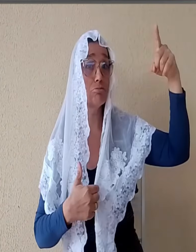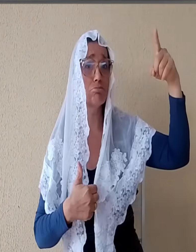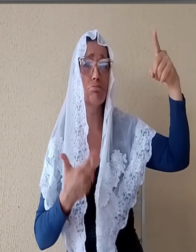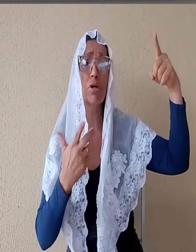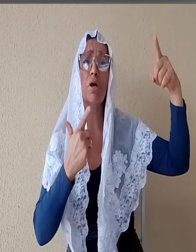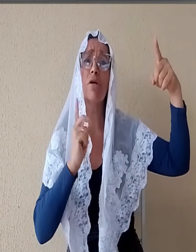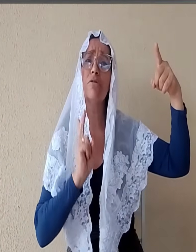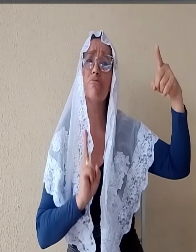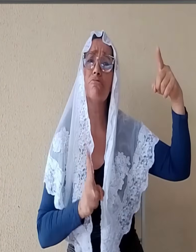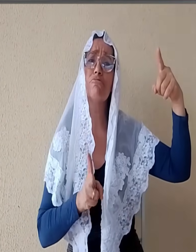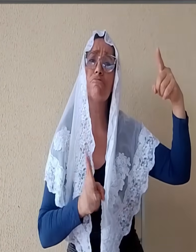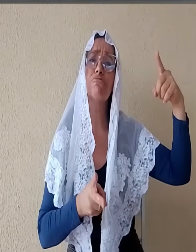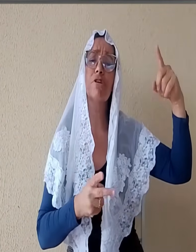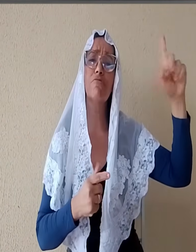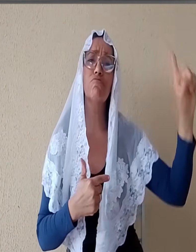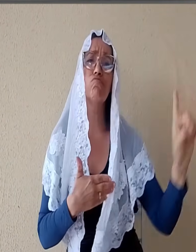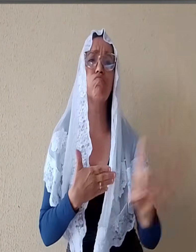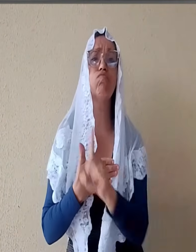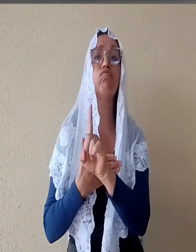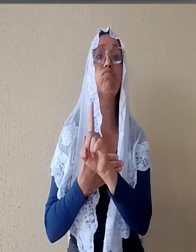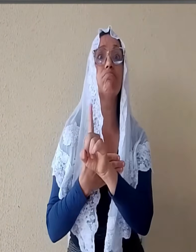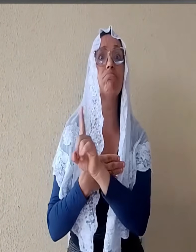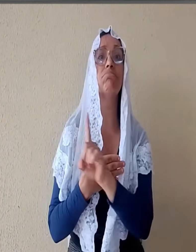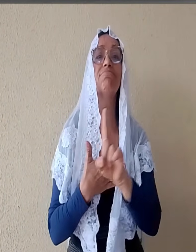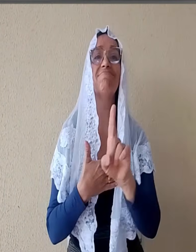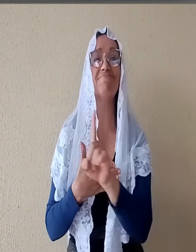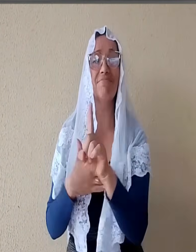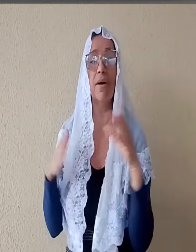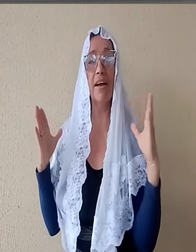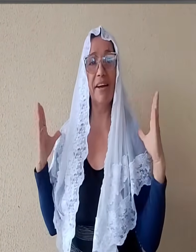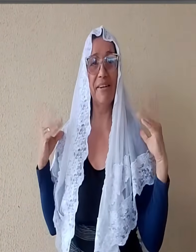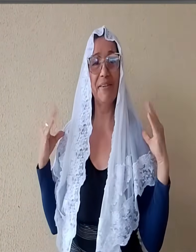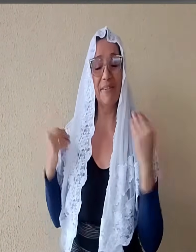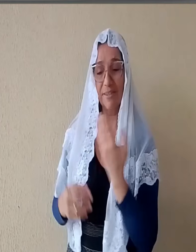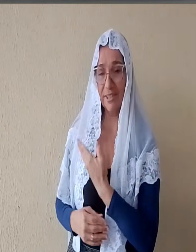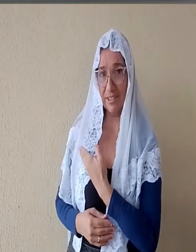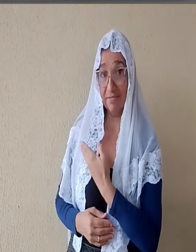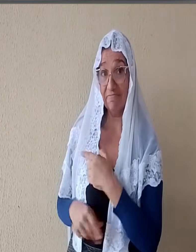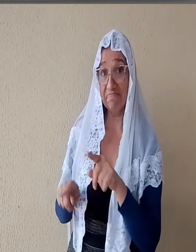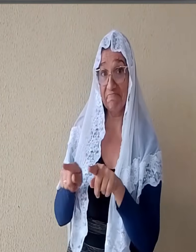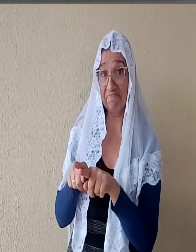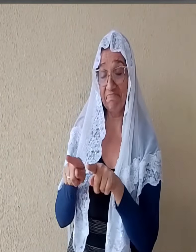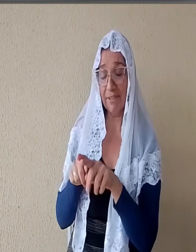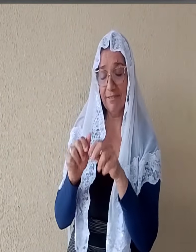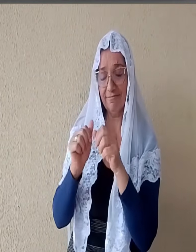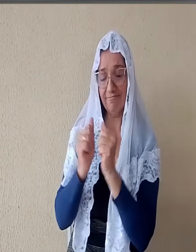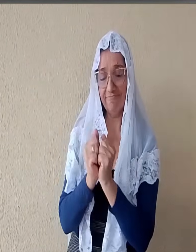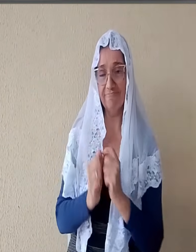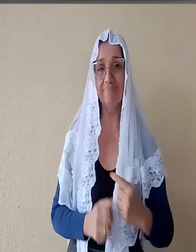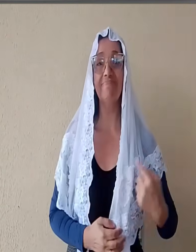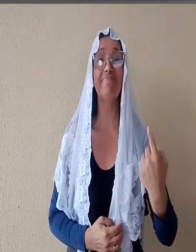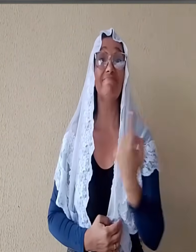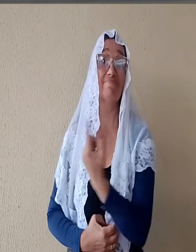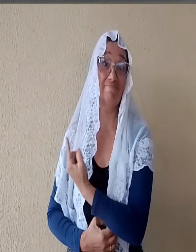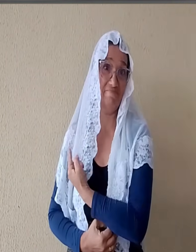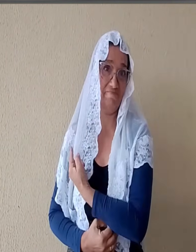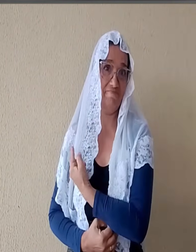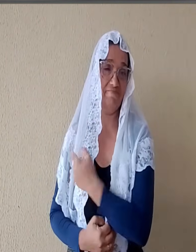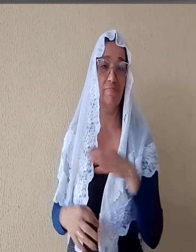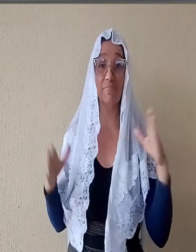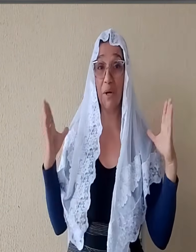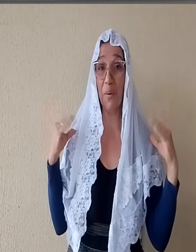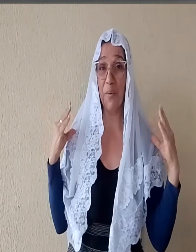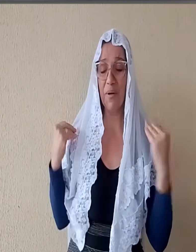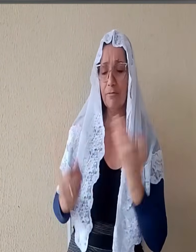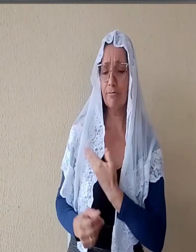nosso lado. Bendito. E o anjo amigo sempre vai nos defender. Sempre vai. Então, a irmã pode